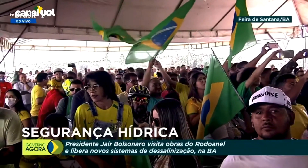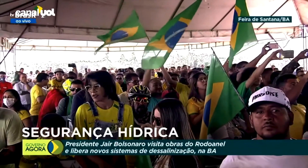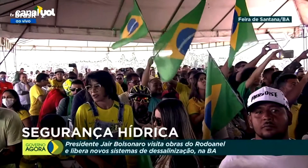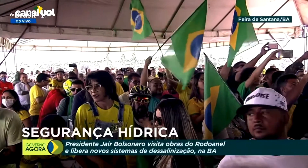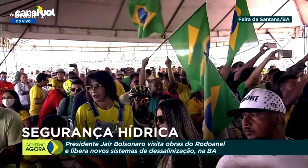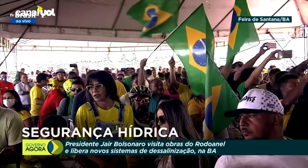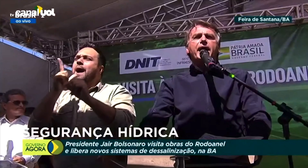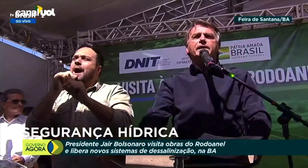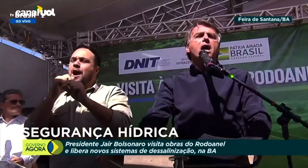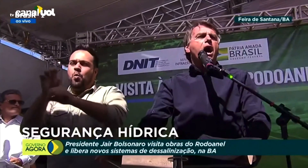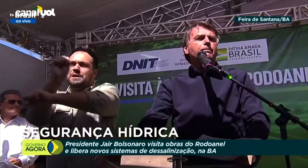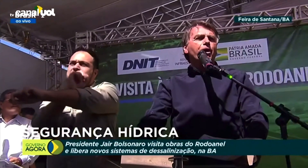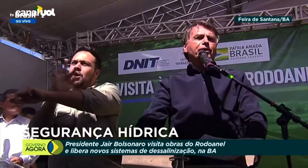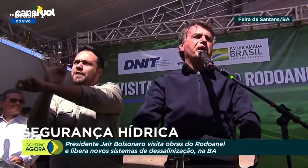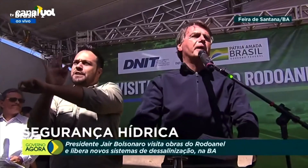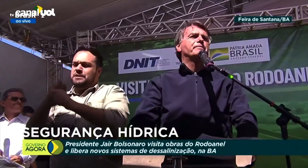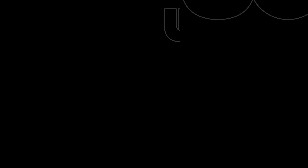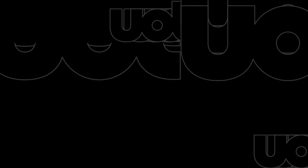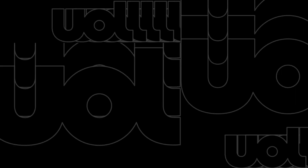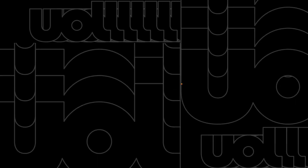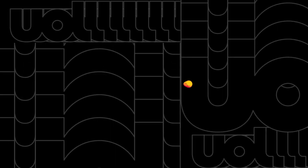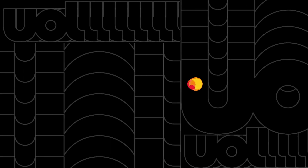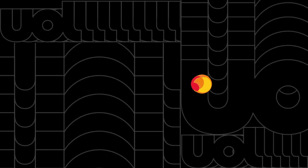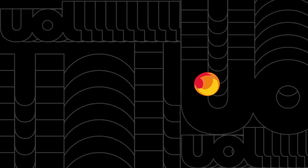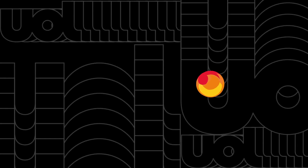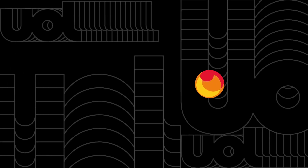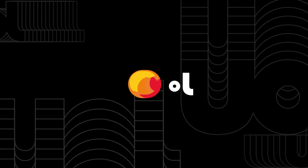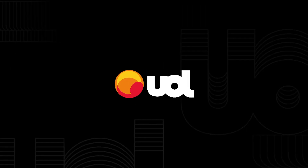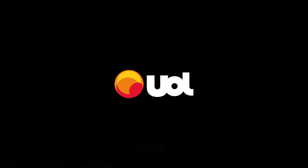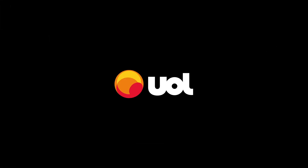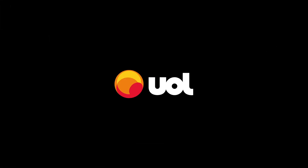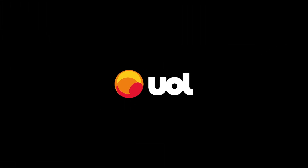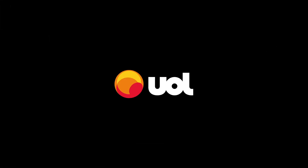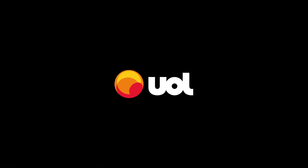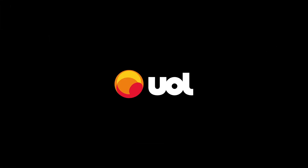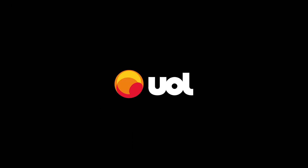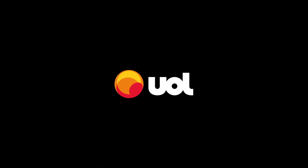São Francisco estava parada há muito tempo. Uau.